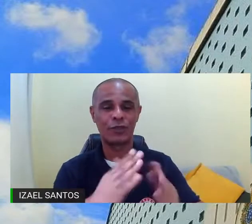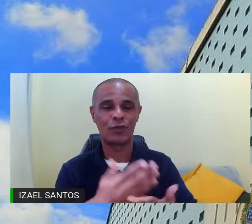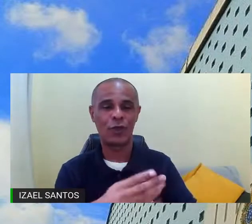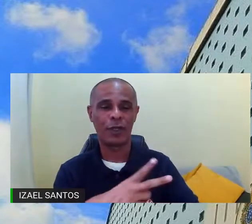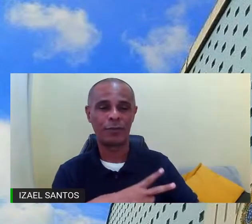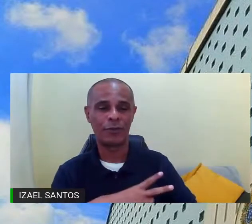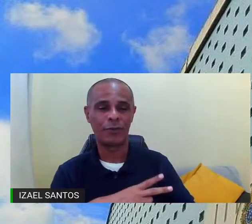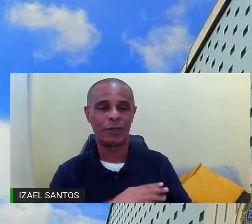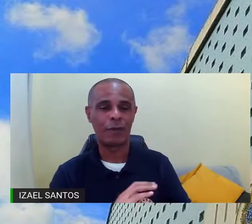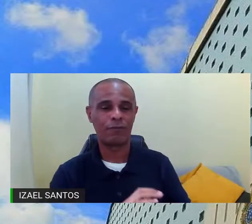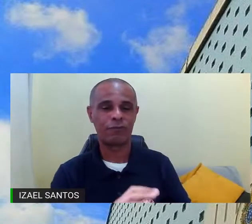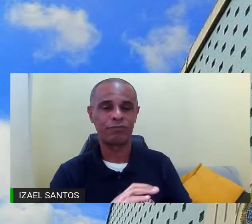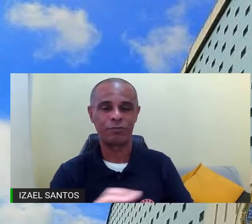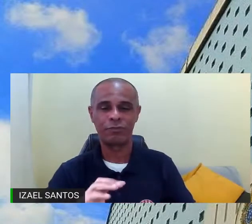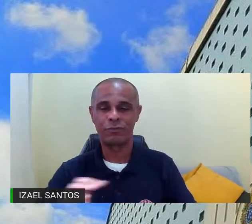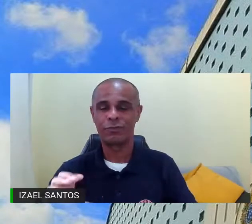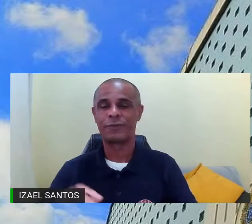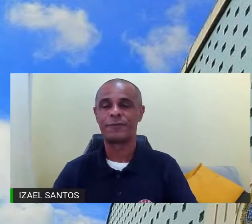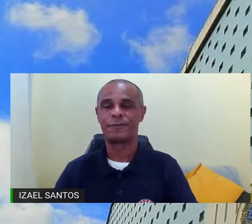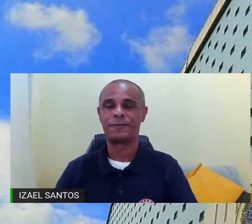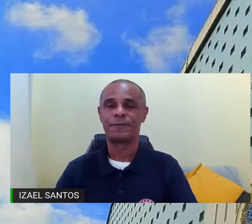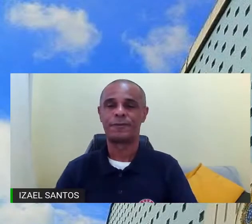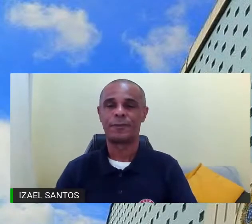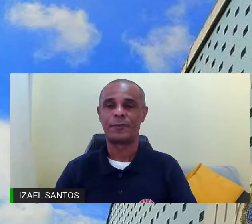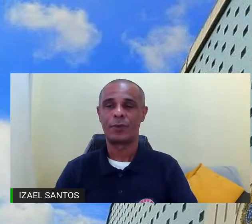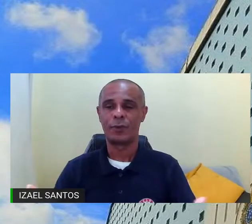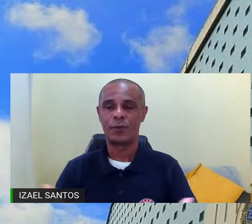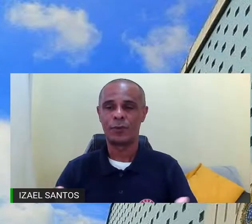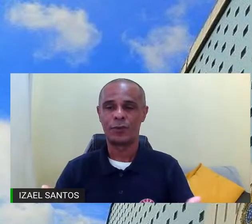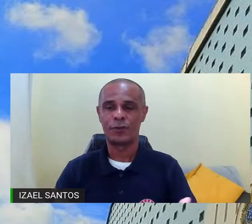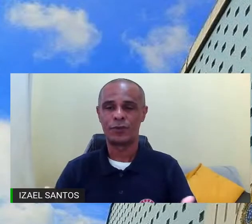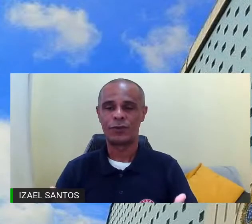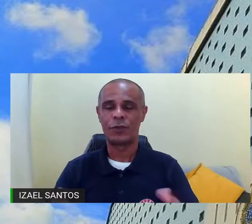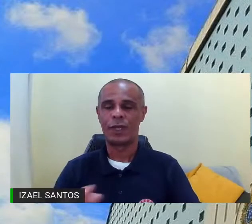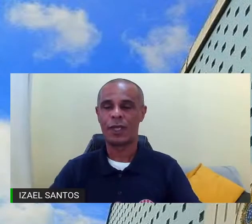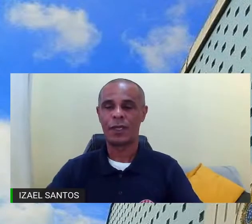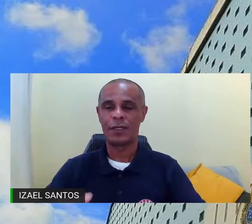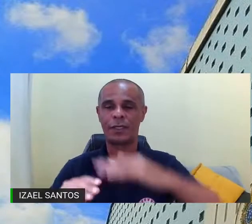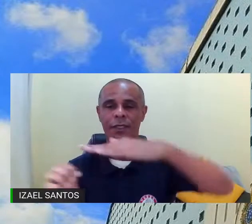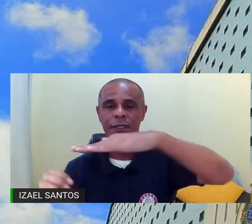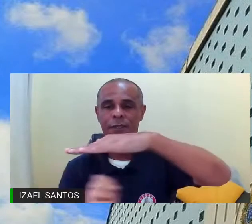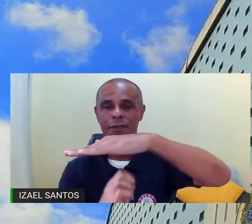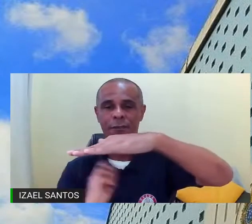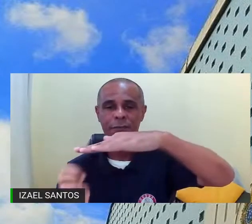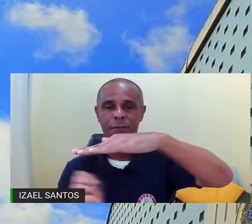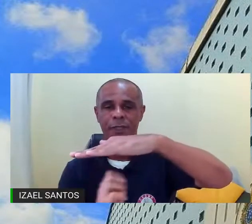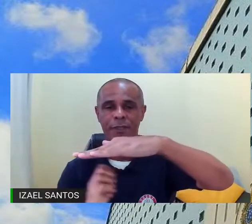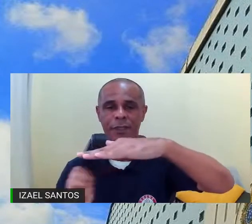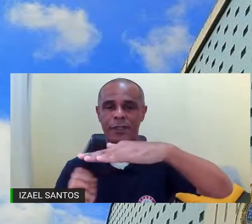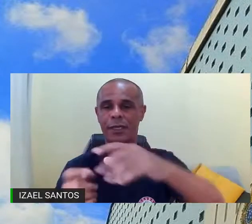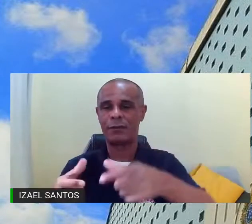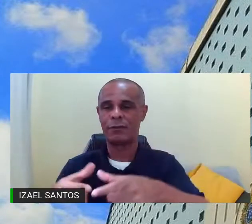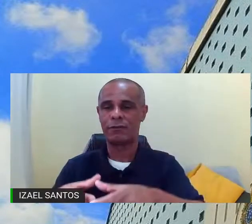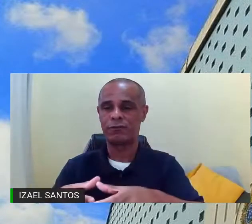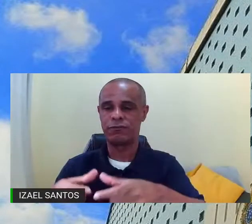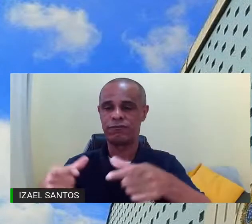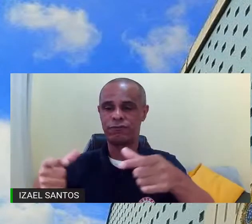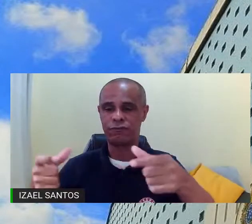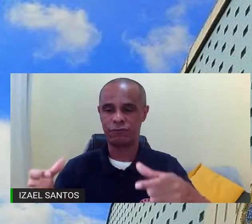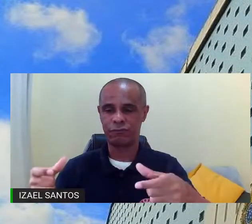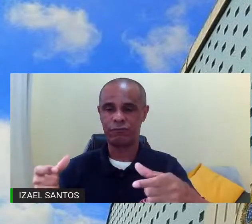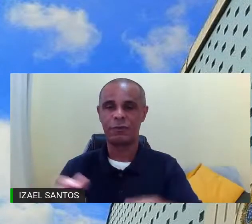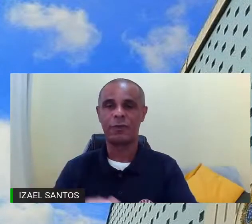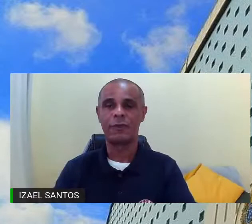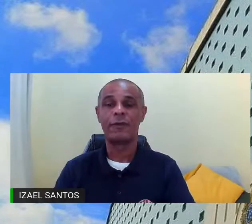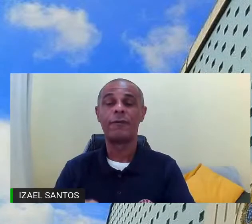vendo o avanço do pensamento empresarial, não apenas em relação à educação profissional, que é de seu interesse imediato,